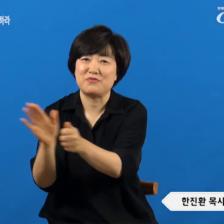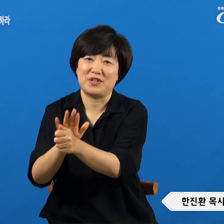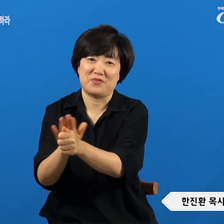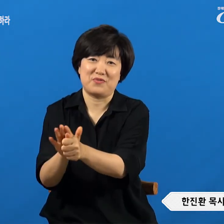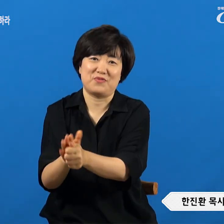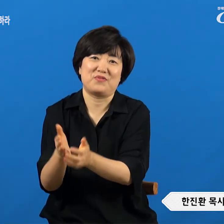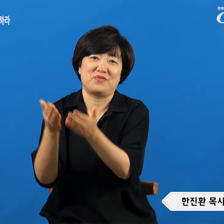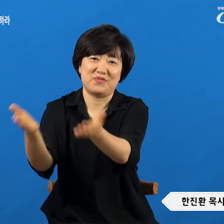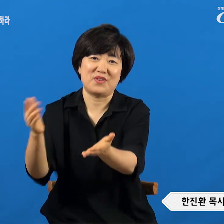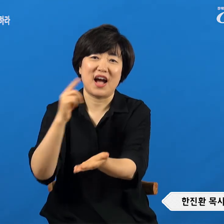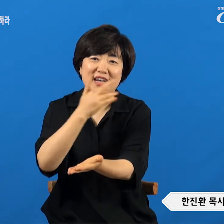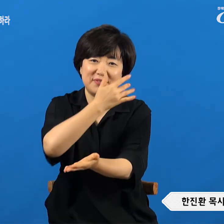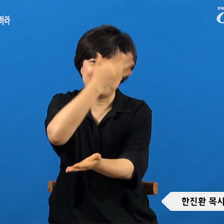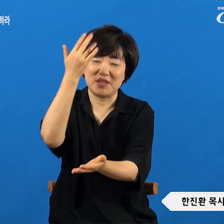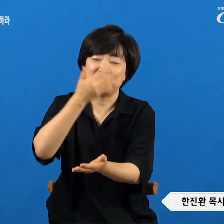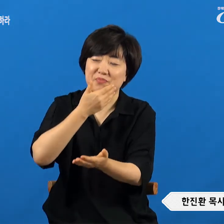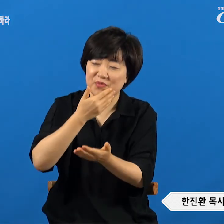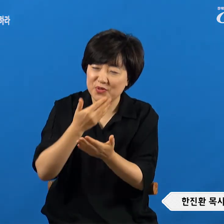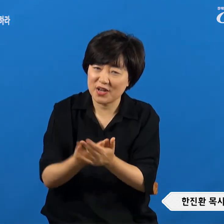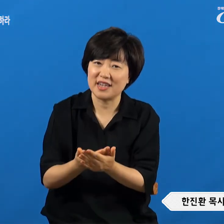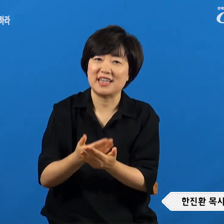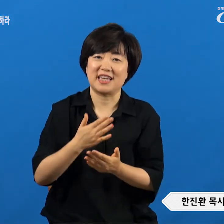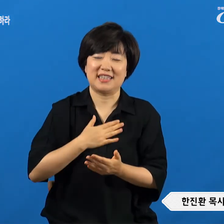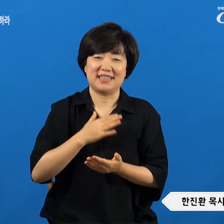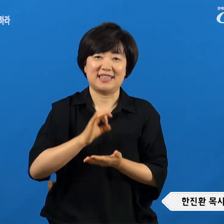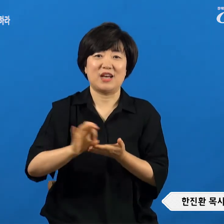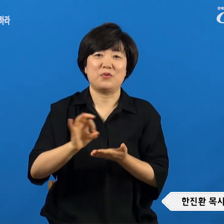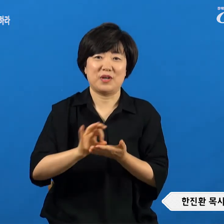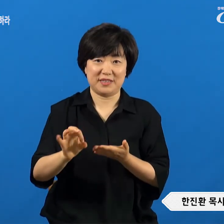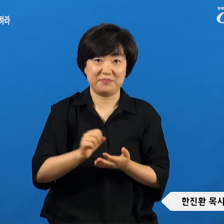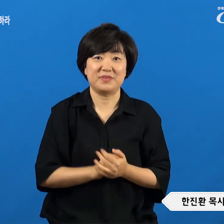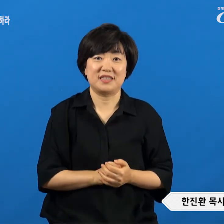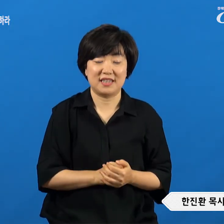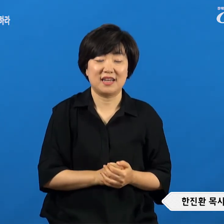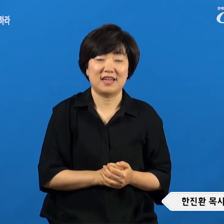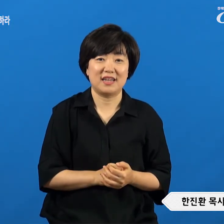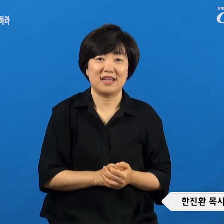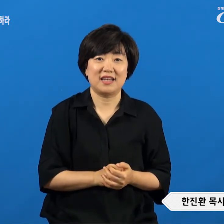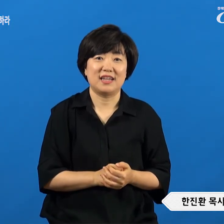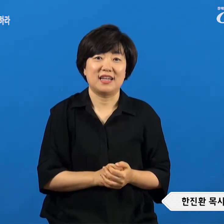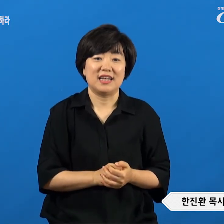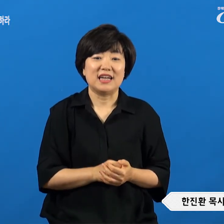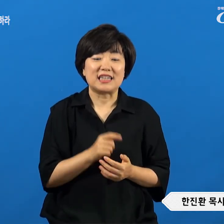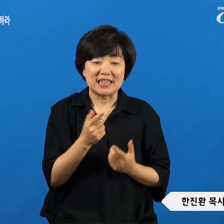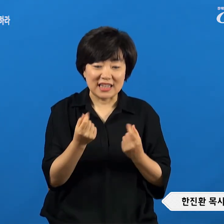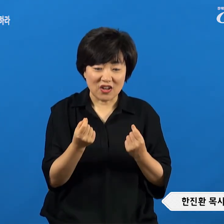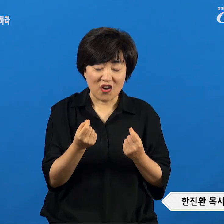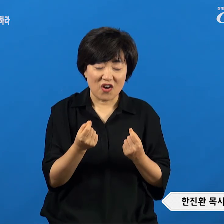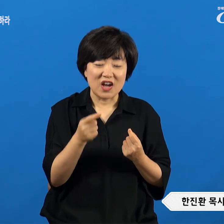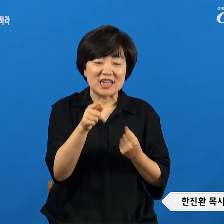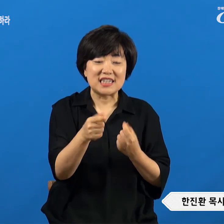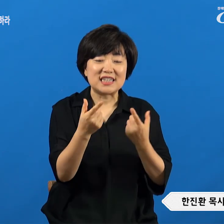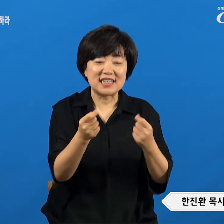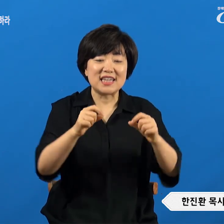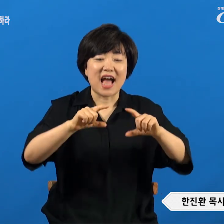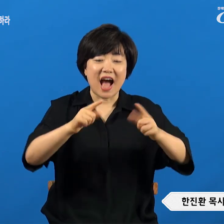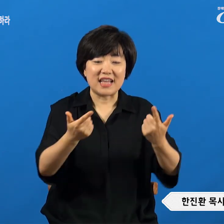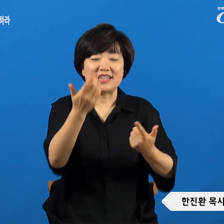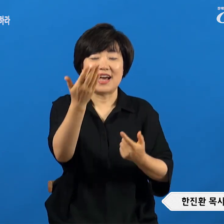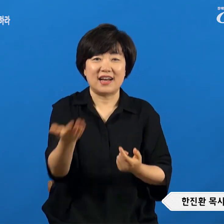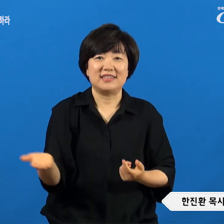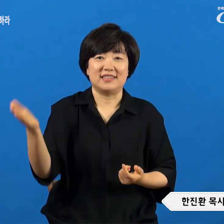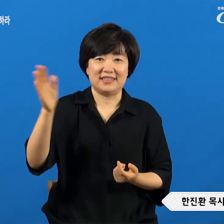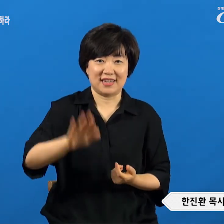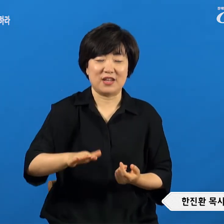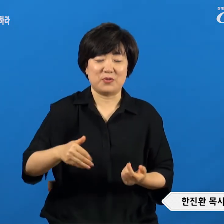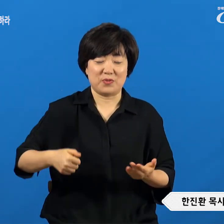귀하게 하나님이 사용하십니다. 그래서 여러분, 그리 아니하실지라도를 담대하게 외칠